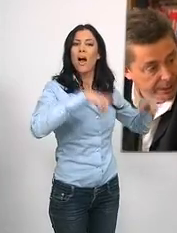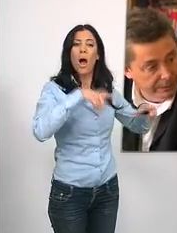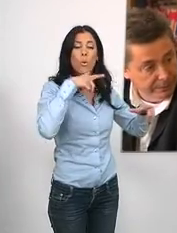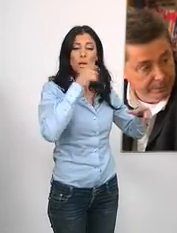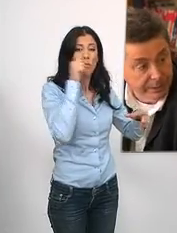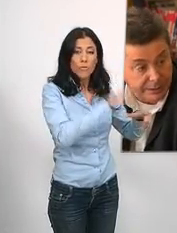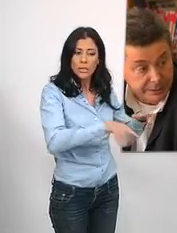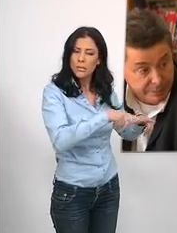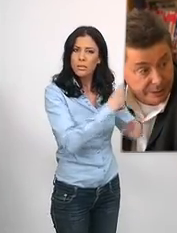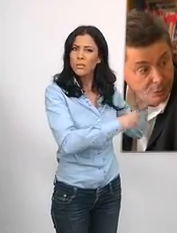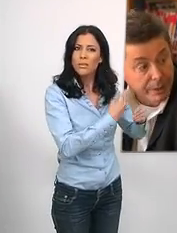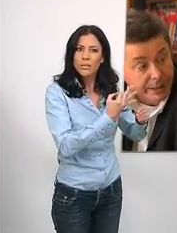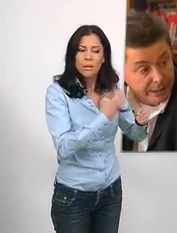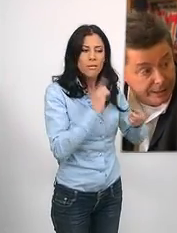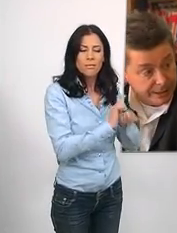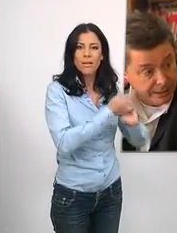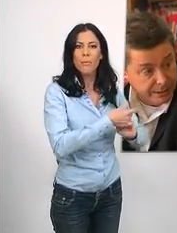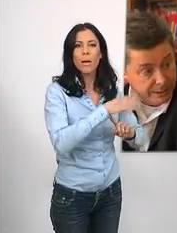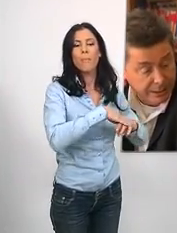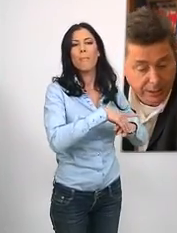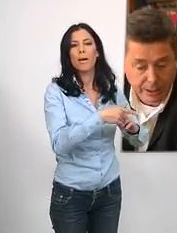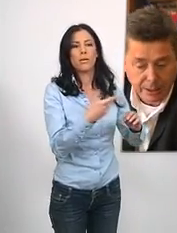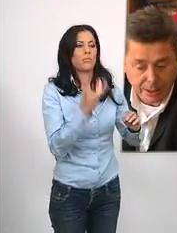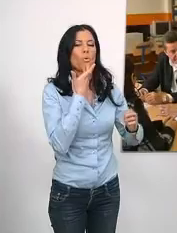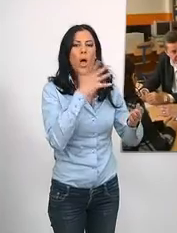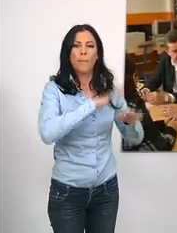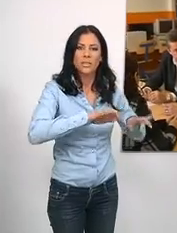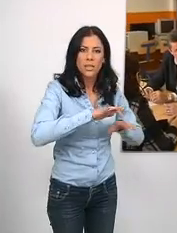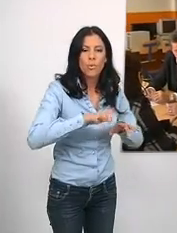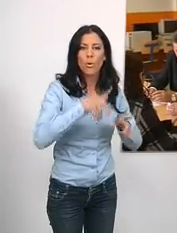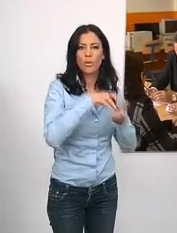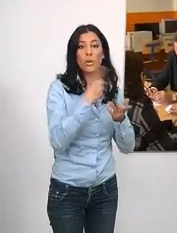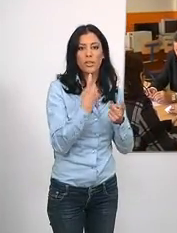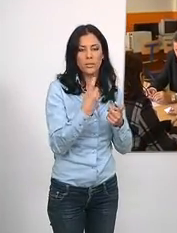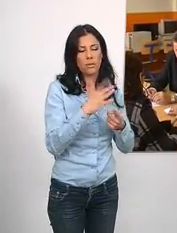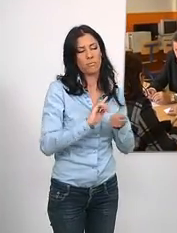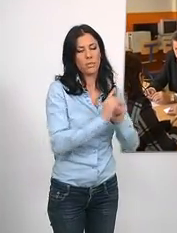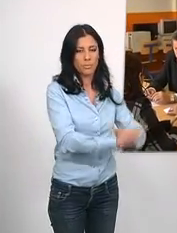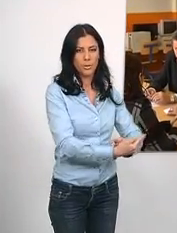aulas de infantil será utilizado como emplazamientos administrativos del centro